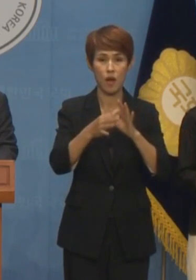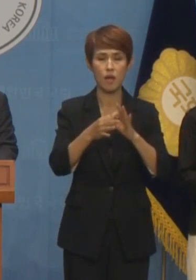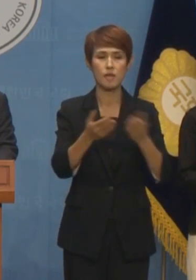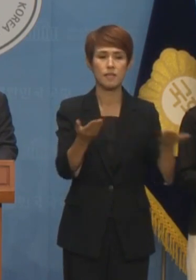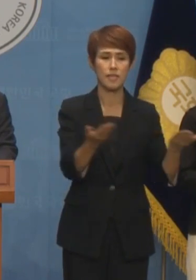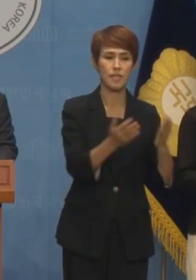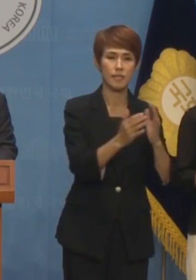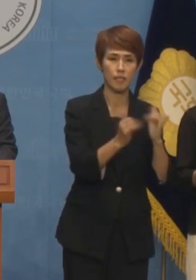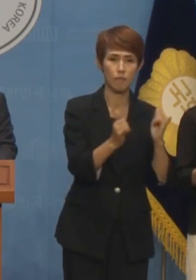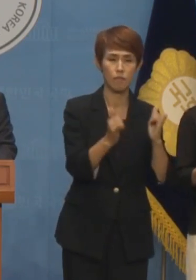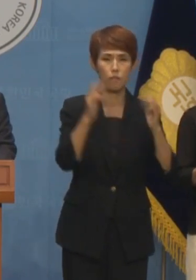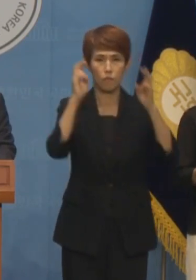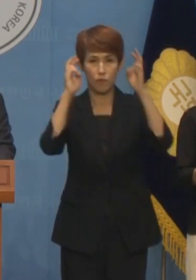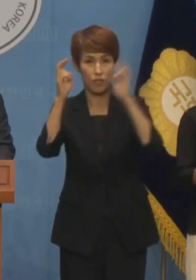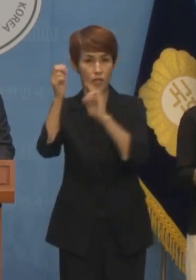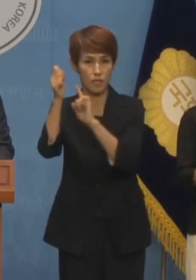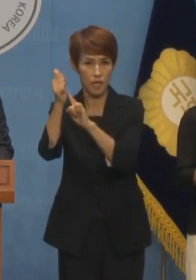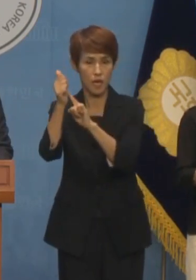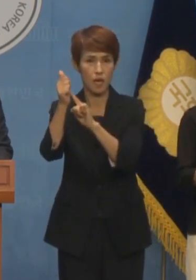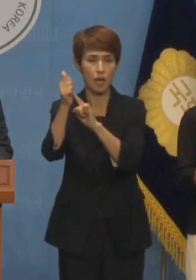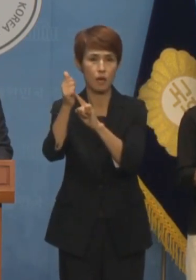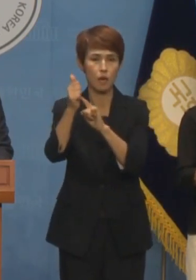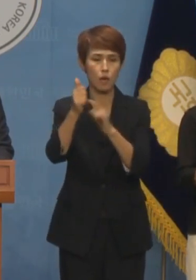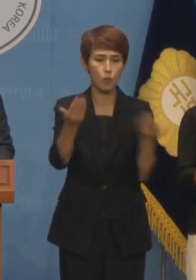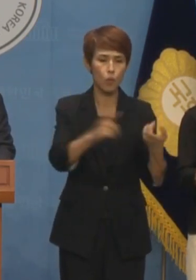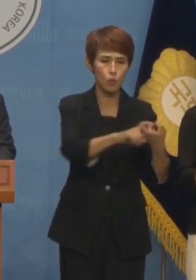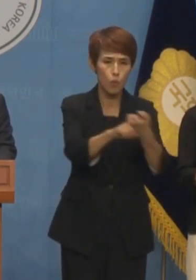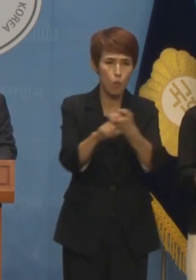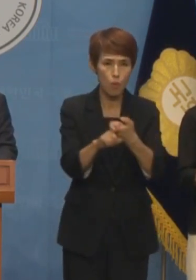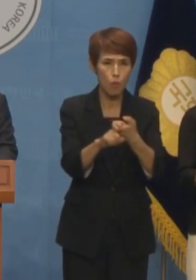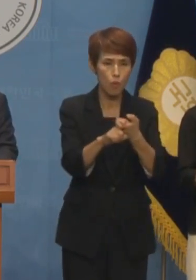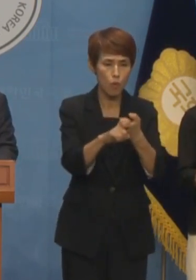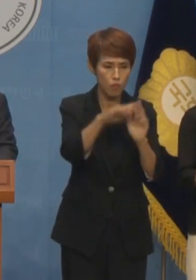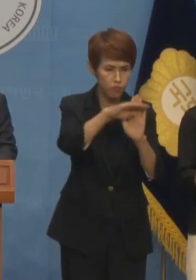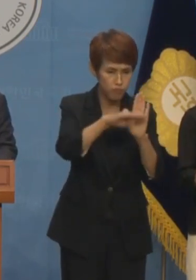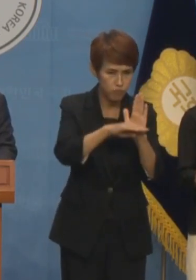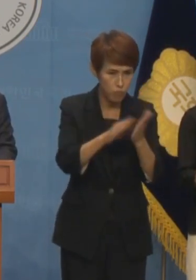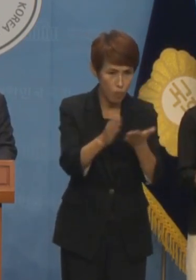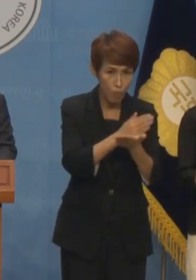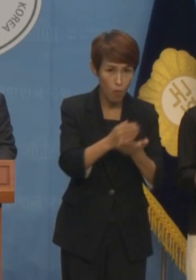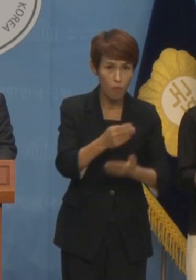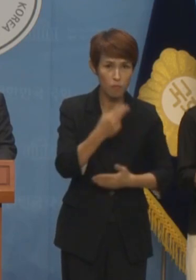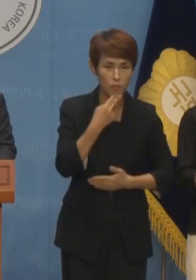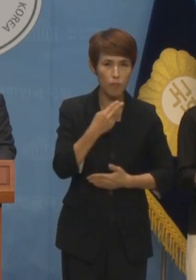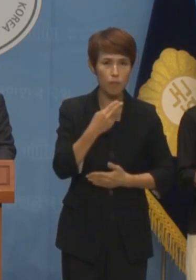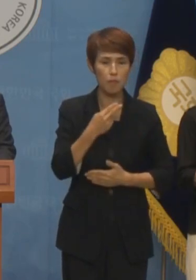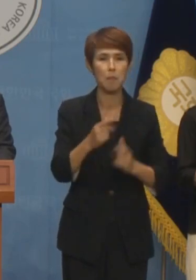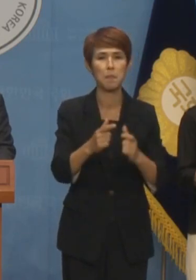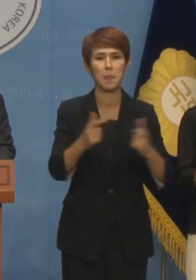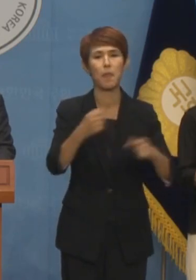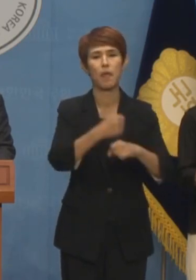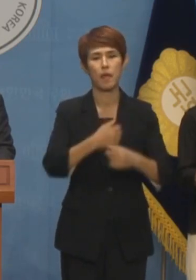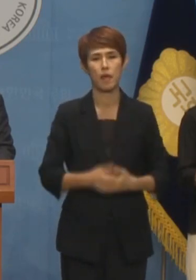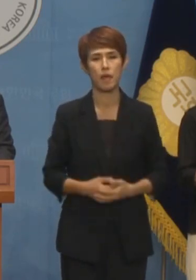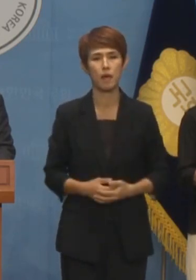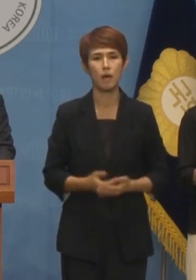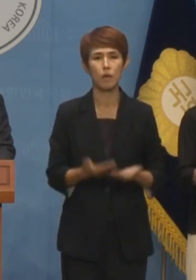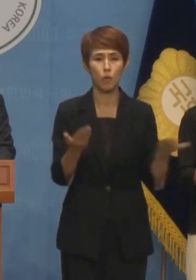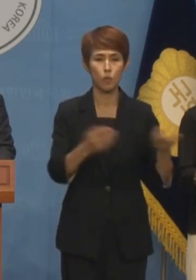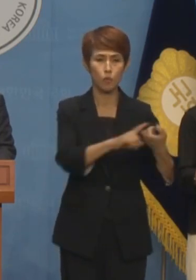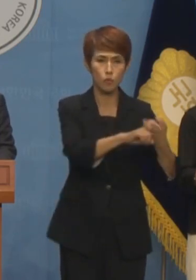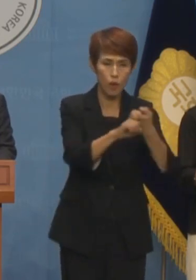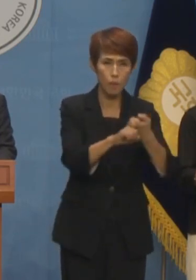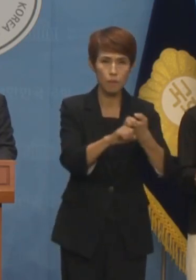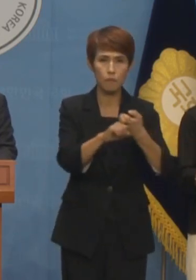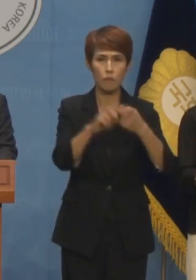근로자, 사용자, 노조의 범위를 구체화하지 않고 무분별하게 확대하려 합니다. 노동조합과 그 사용자가